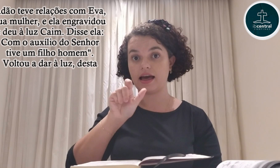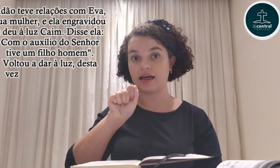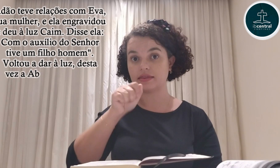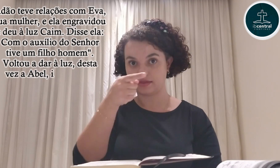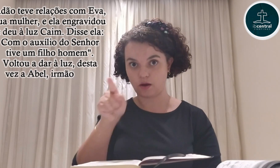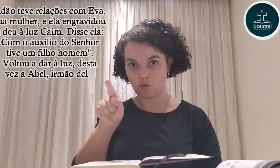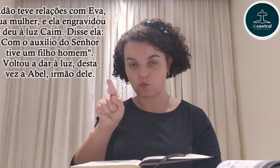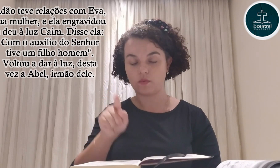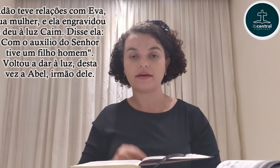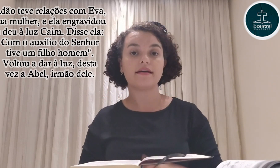Adão